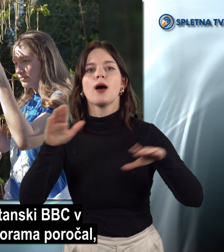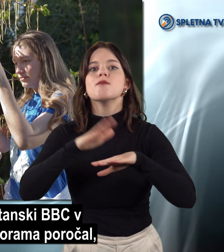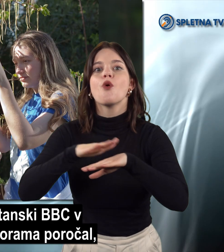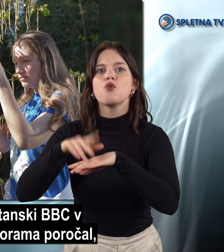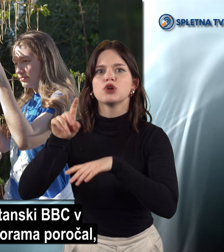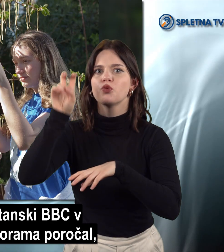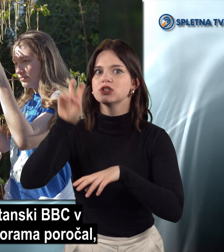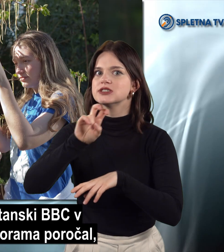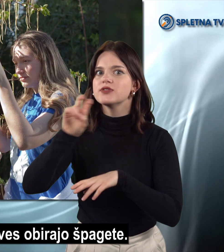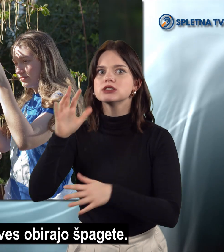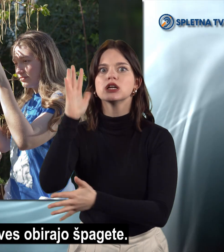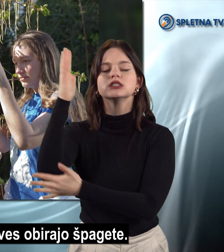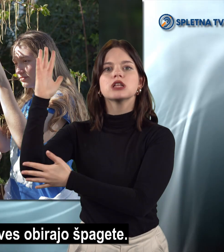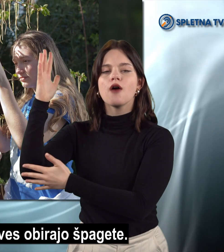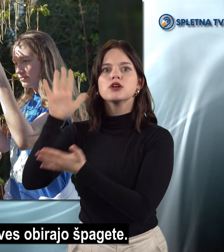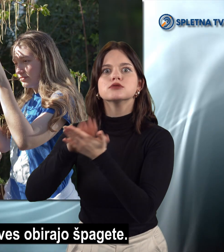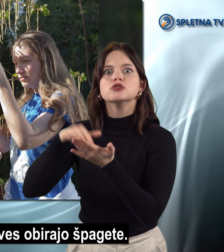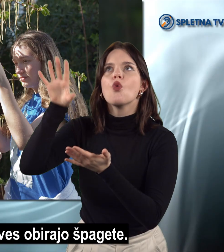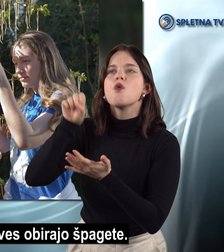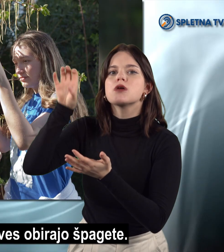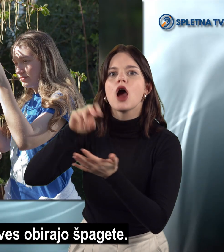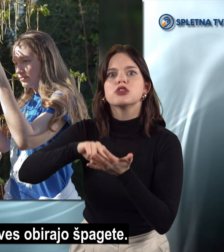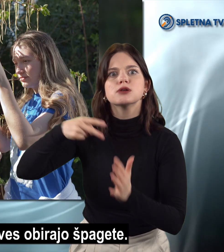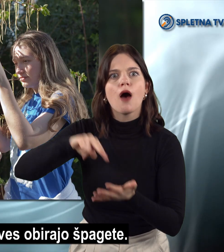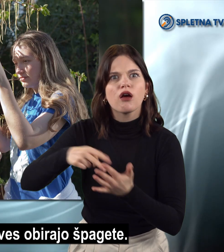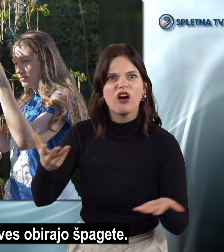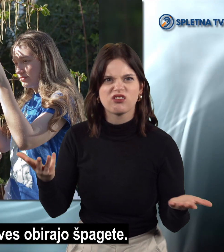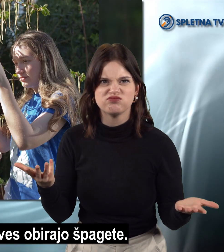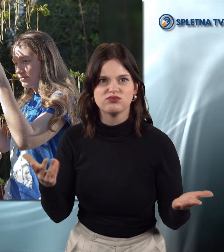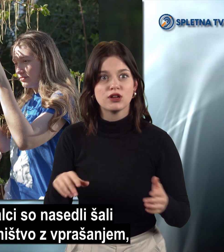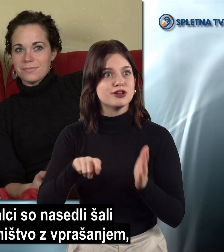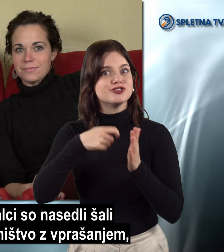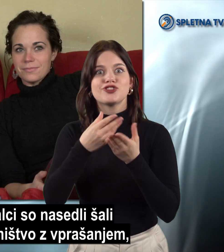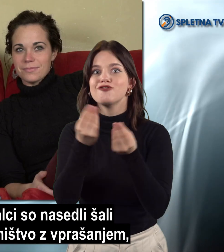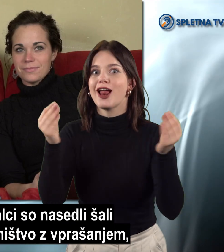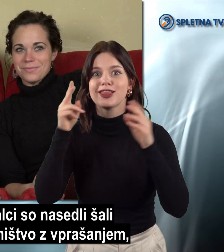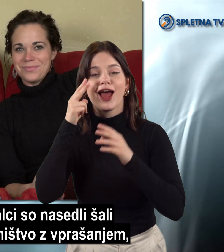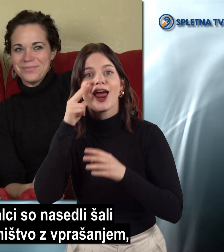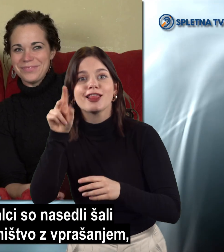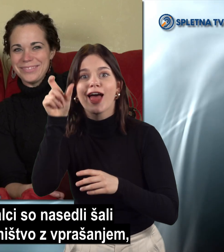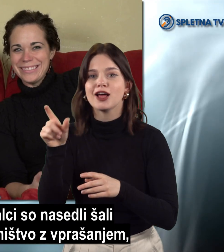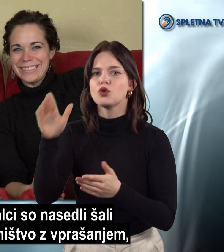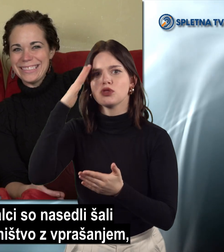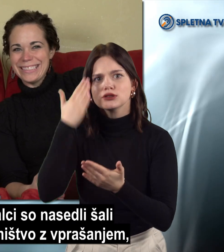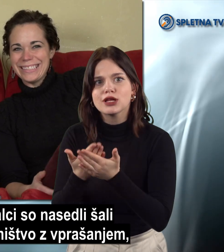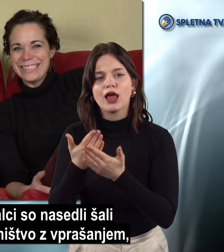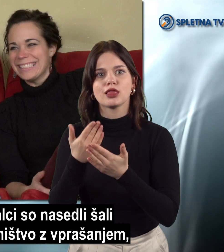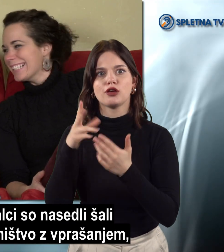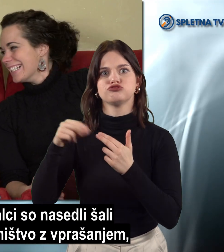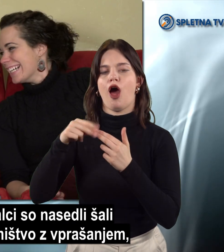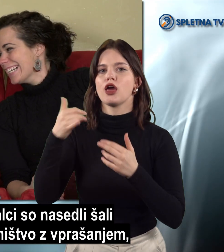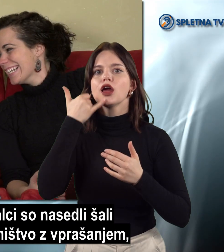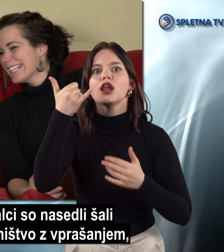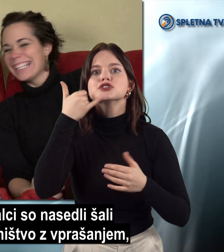oddaji Panorama poročal, da v Švici z dreves obirajo špagete. Številni gledalci so nasedli šali in klicali